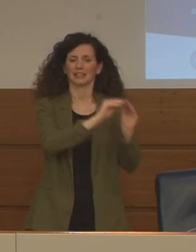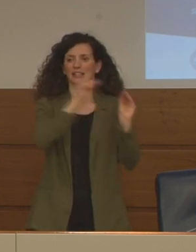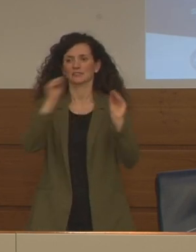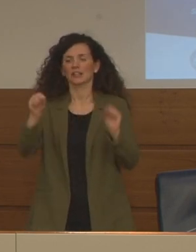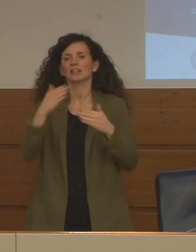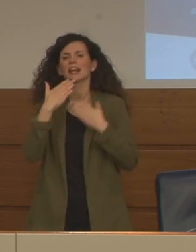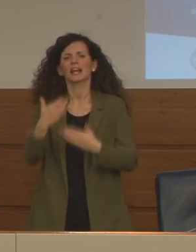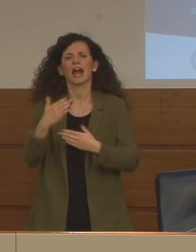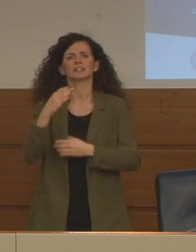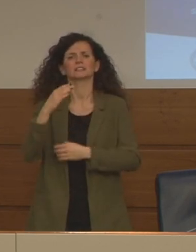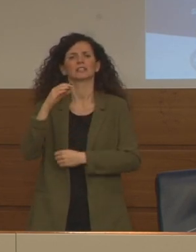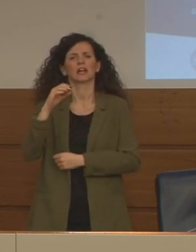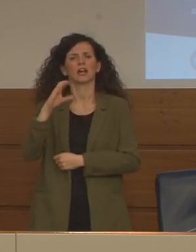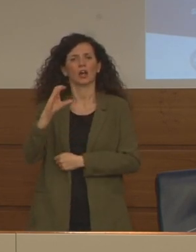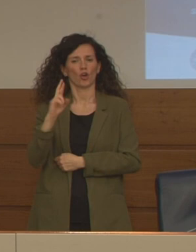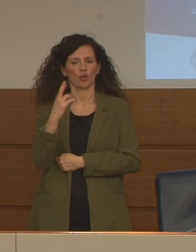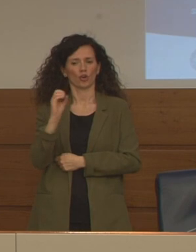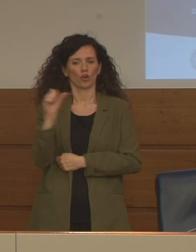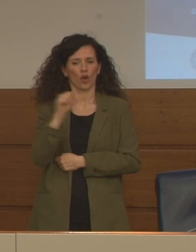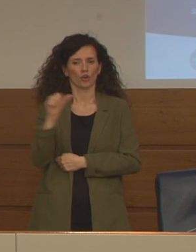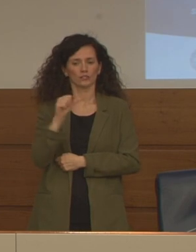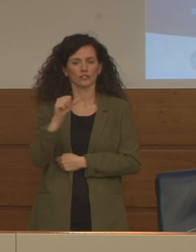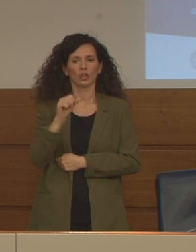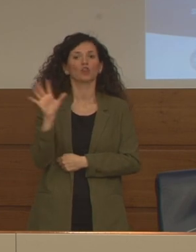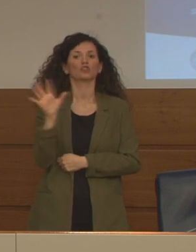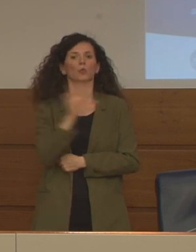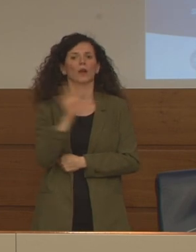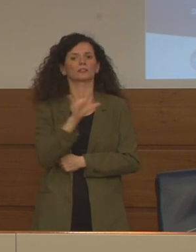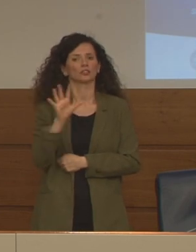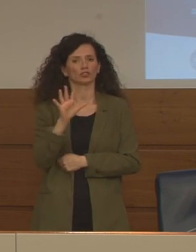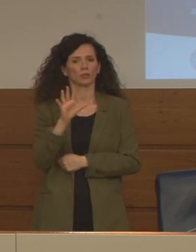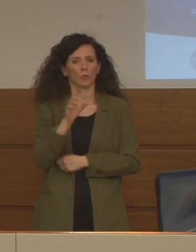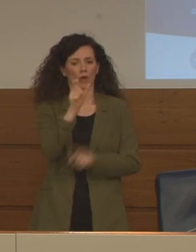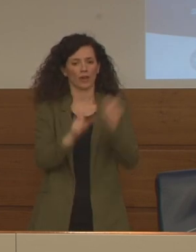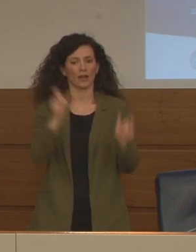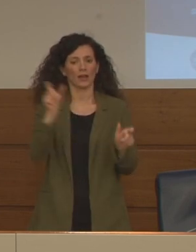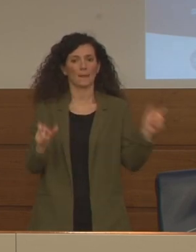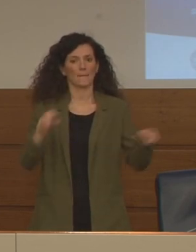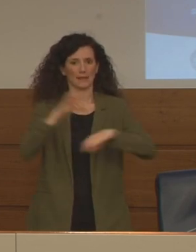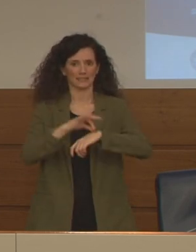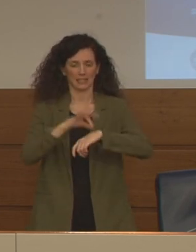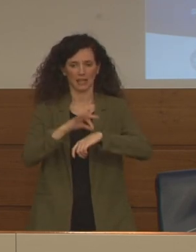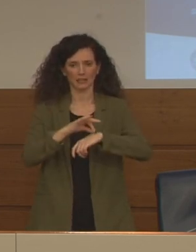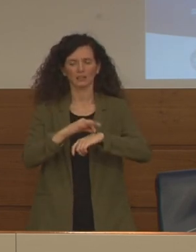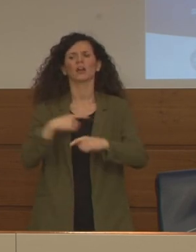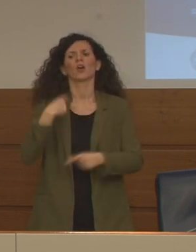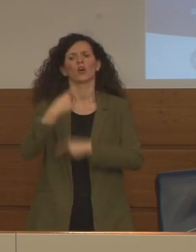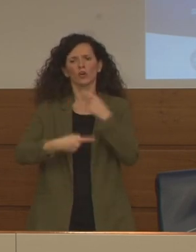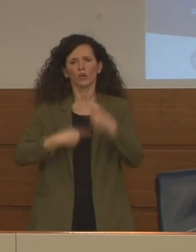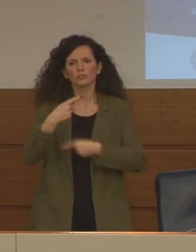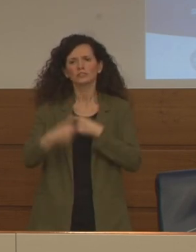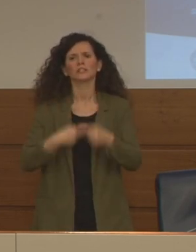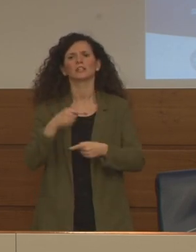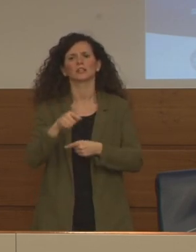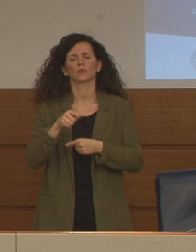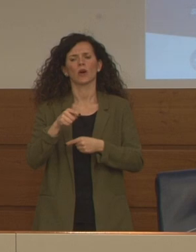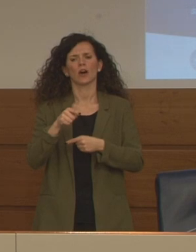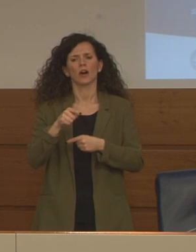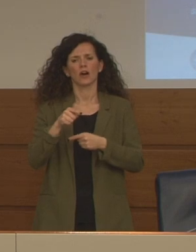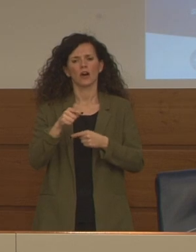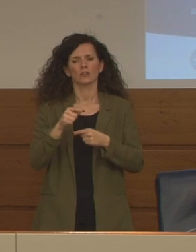sistema della cross è di 55 pazienti ed è proseguita l'attività di installazione di